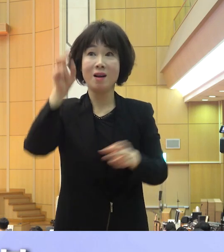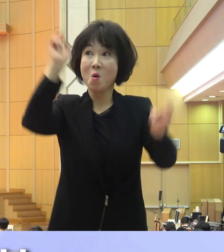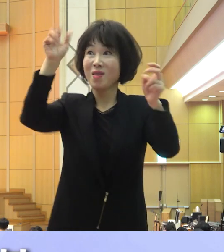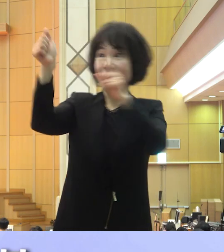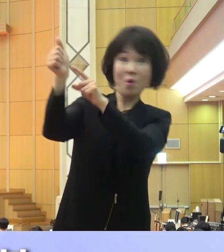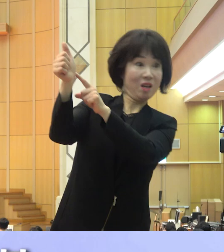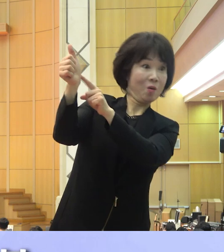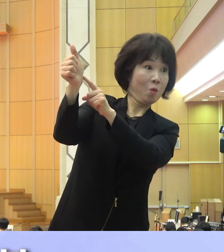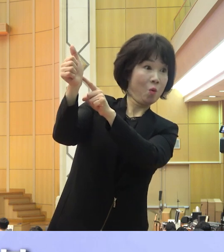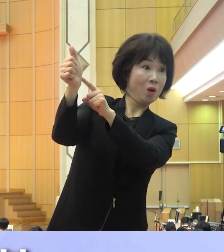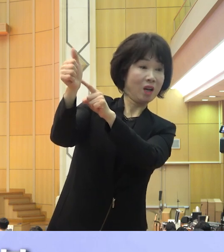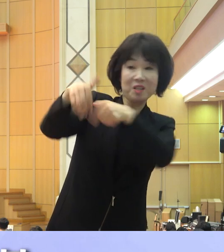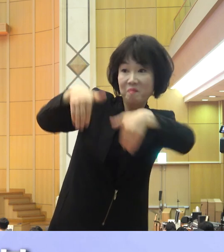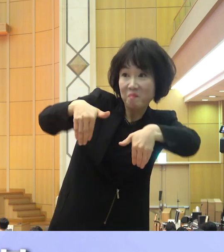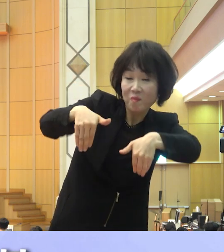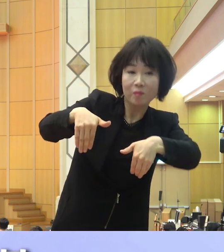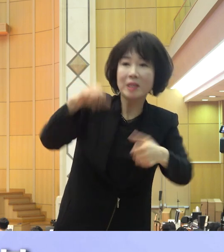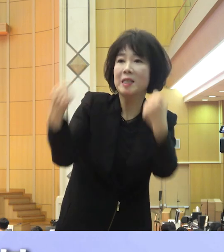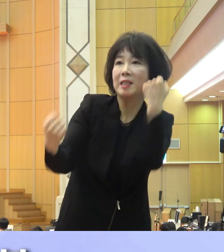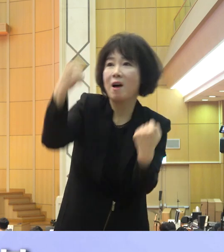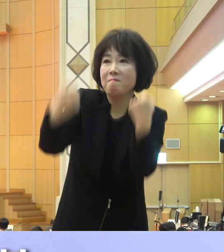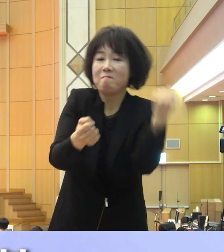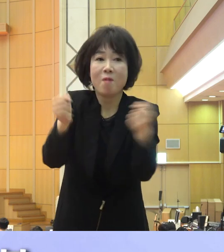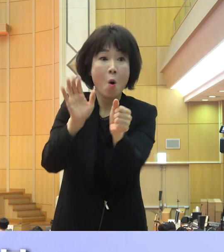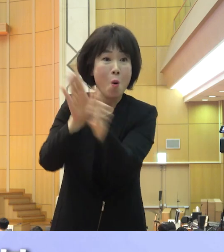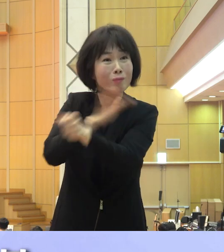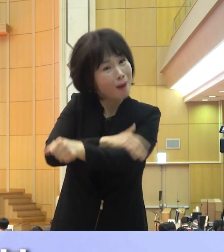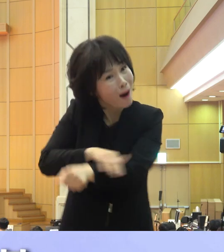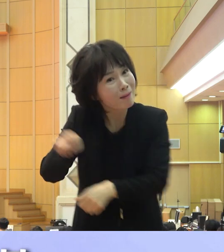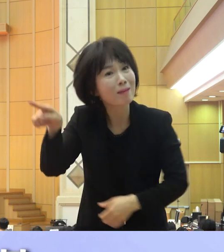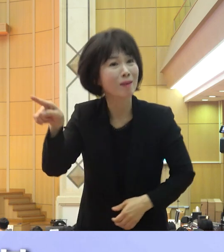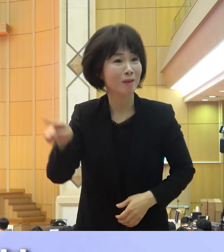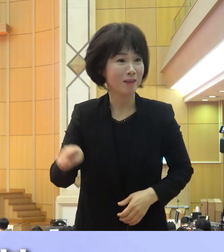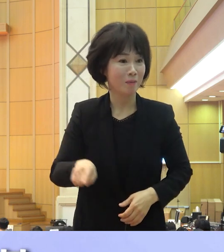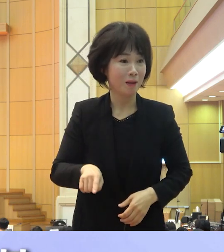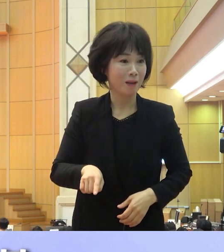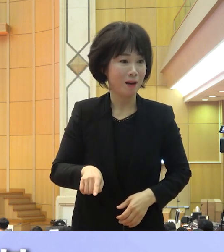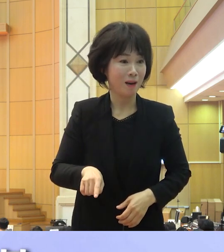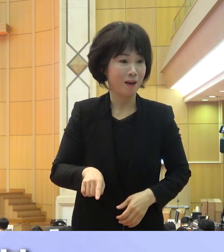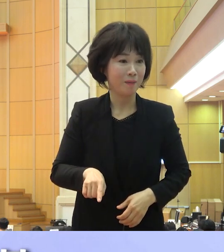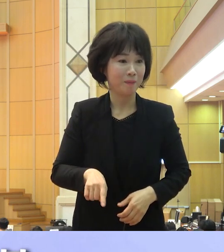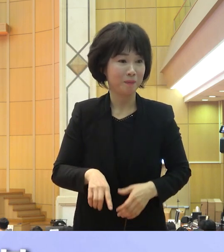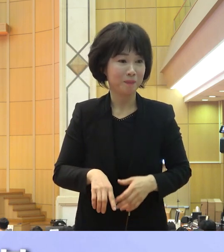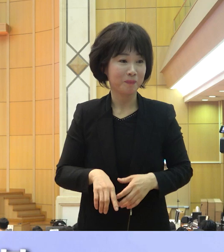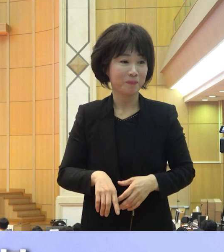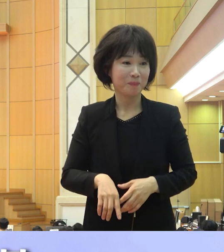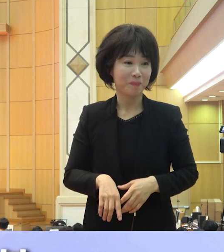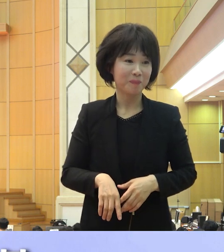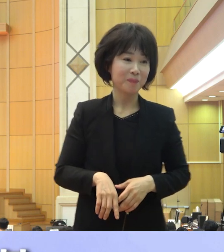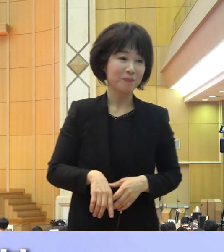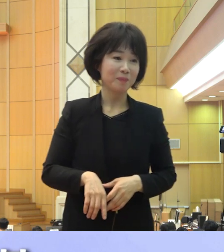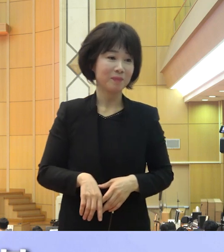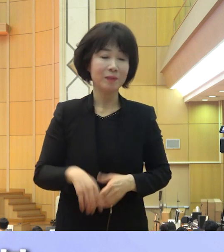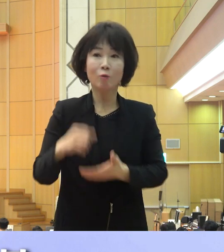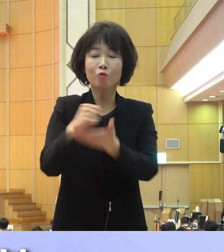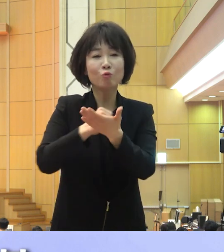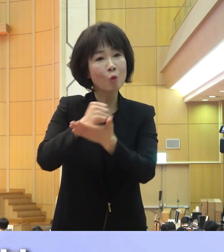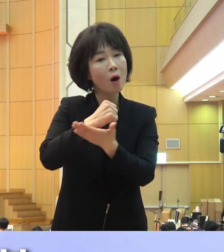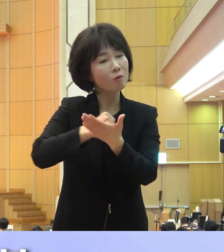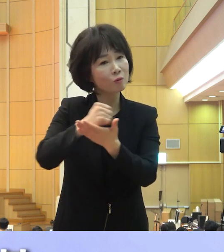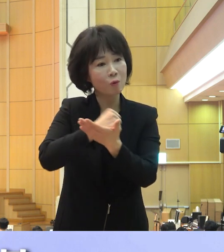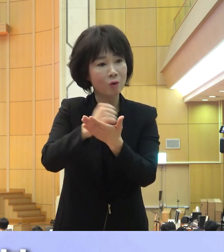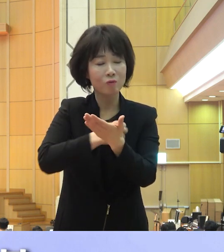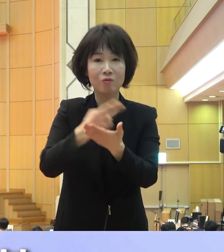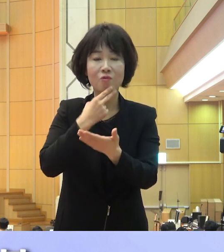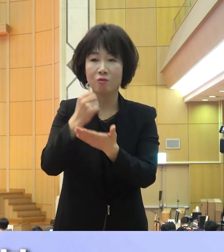기사가 엄청나게 셉니다. 회장님이 때로는 가끔 가다 기사에게 지나간 소리로 얘기합니다.